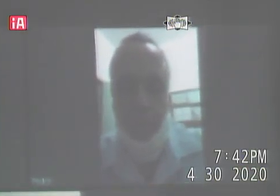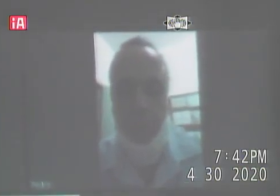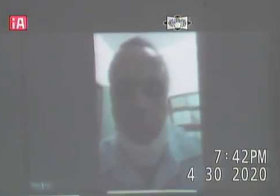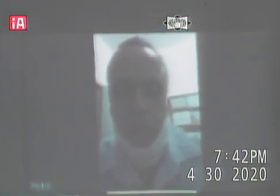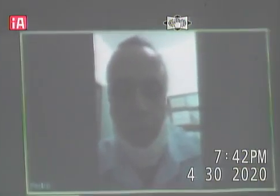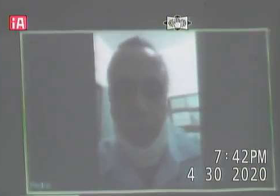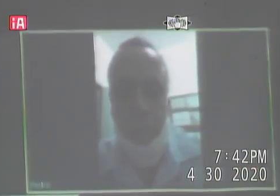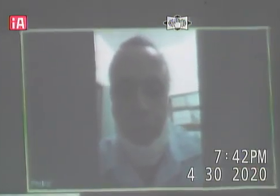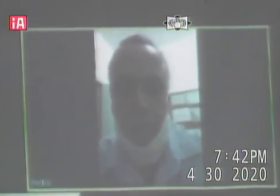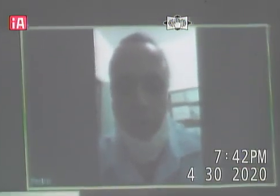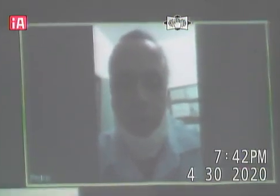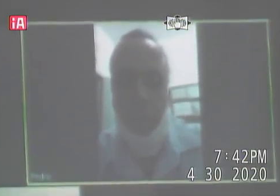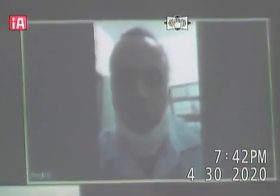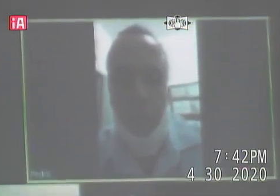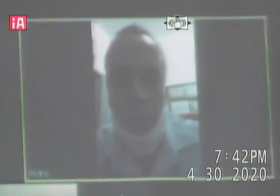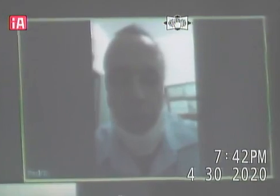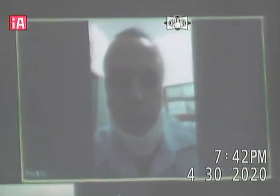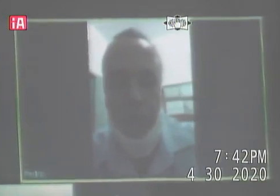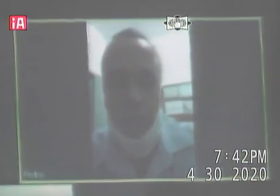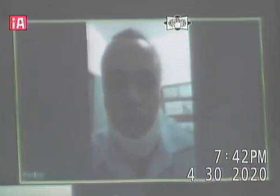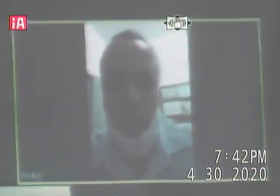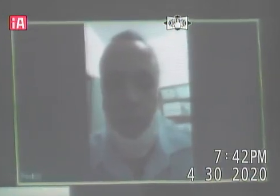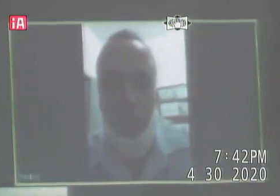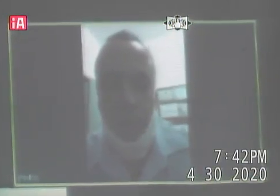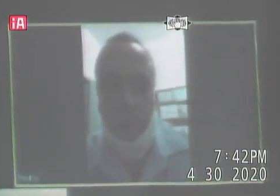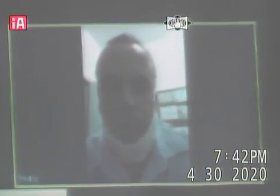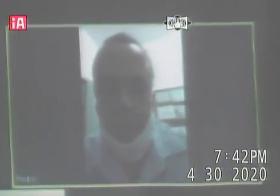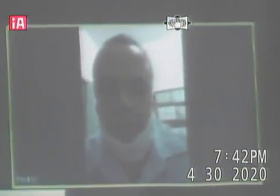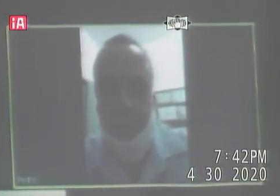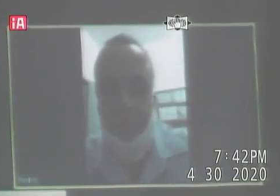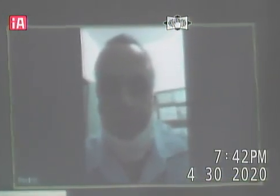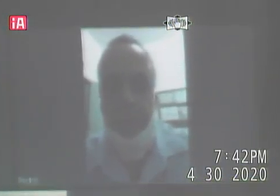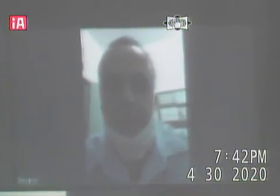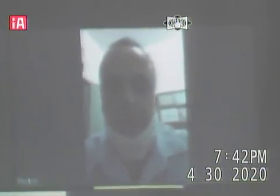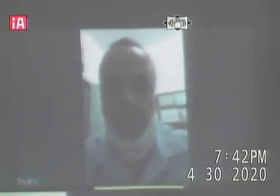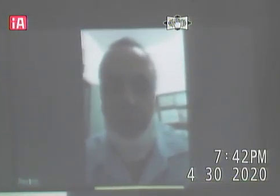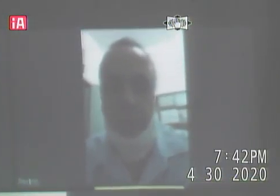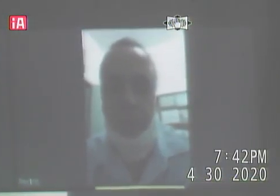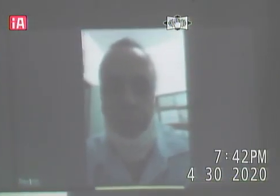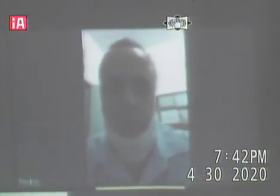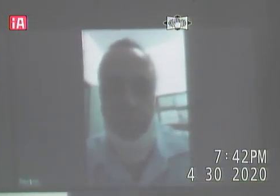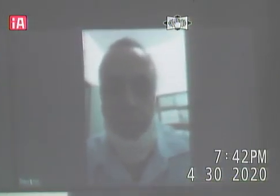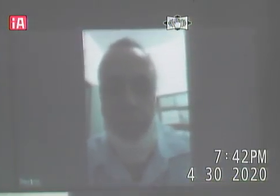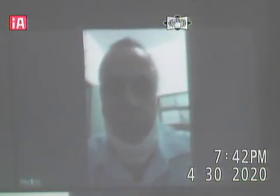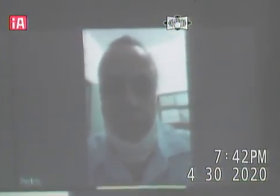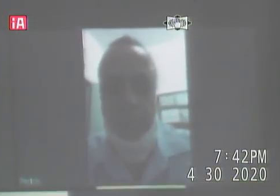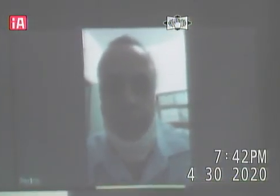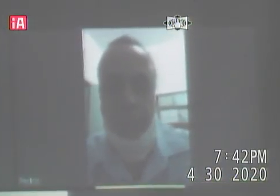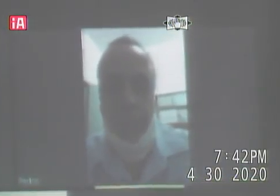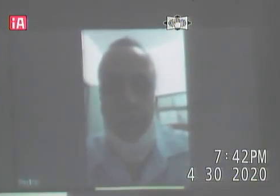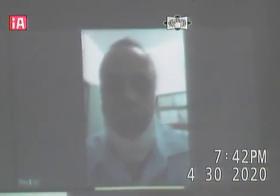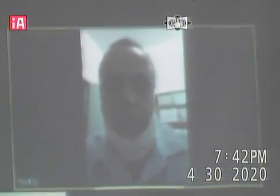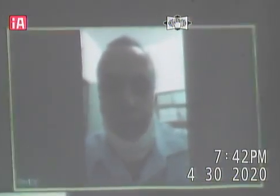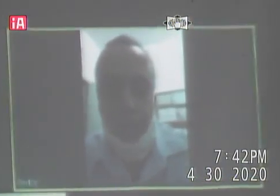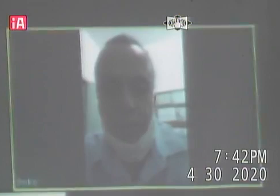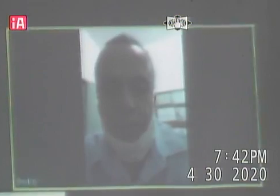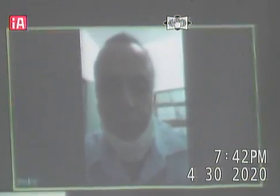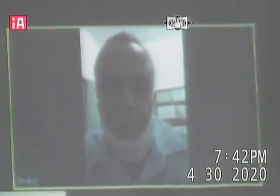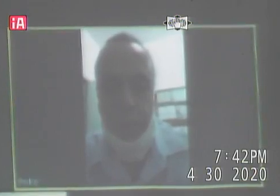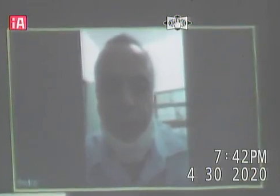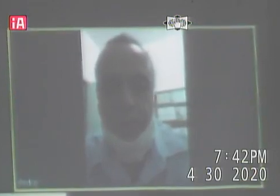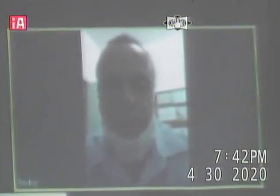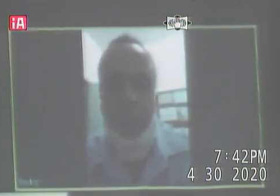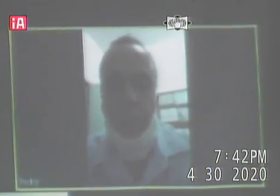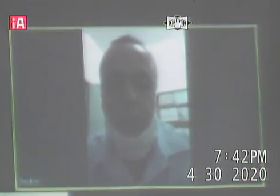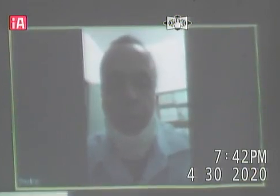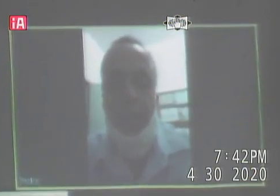médico, o melhor enfermeiro, o melhor técnico. Então, fico feliz de saber que nós